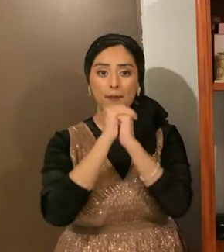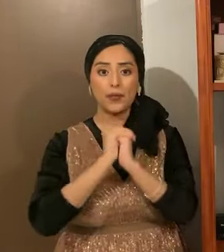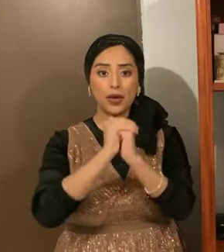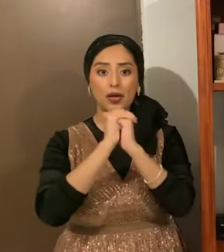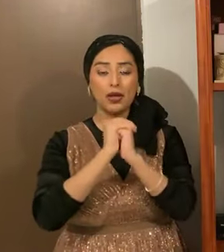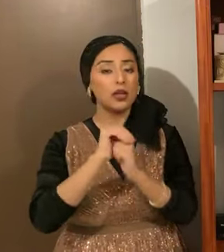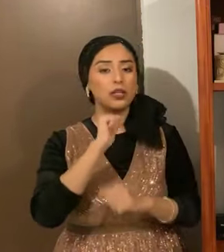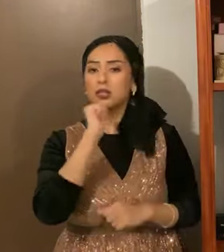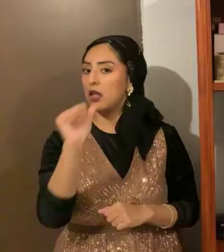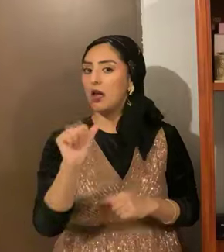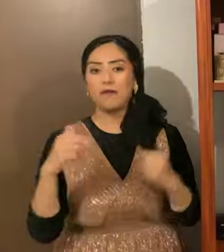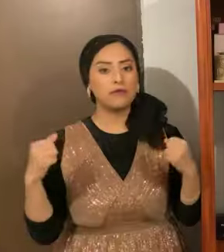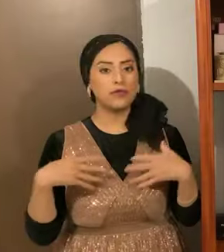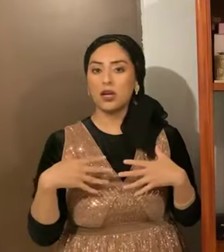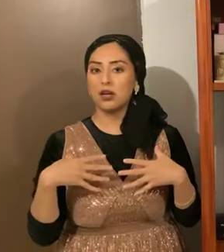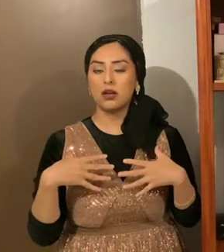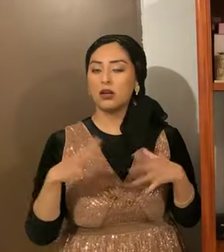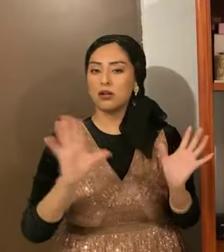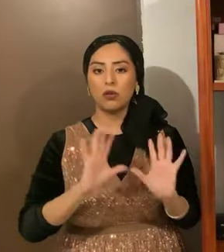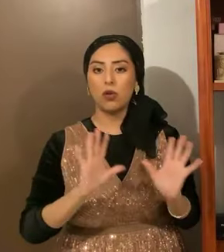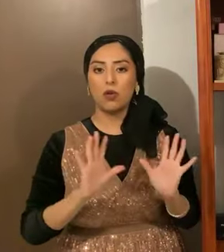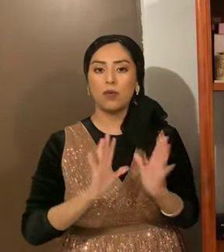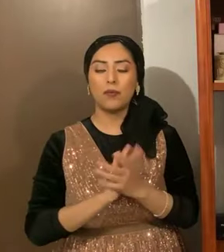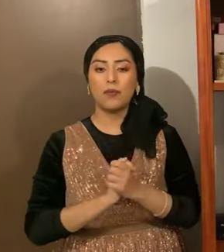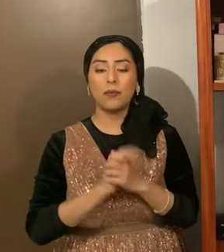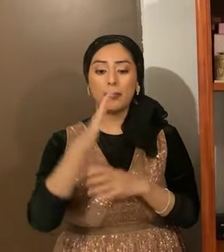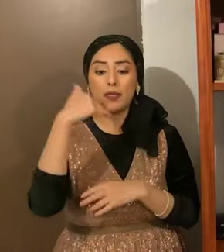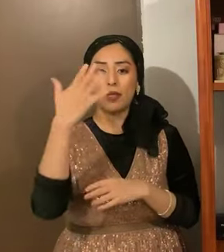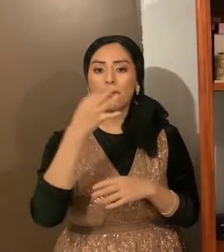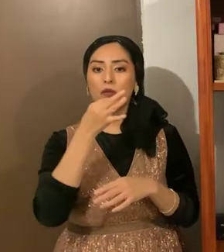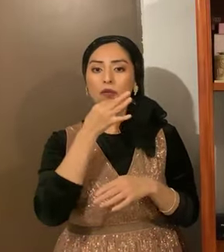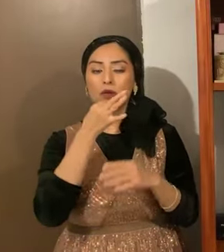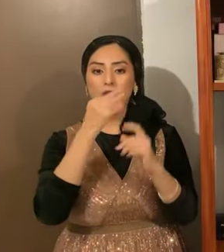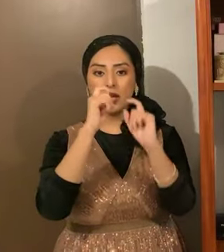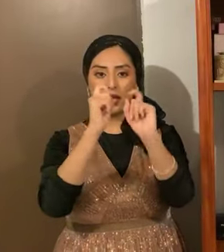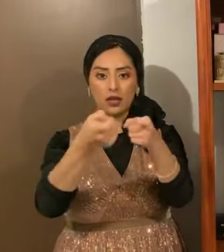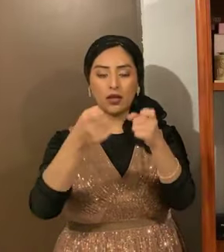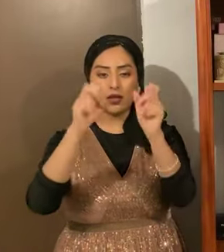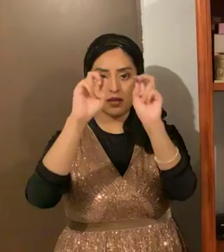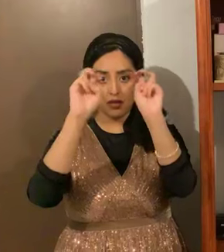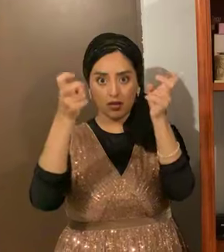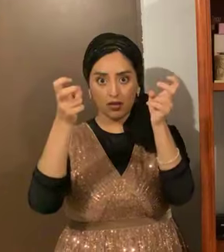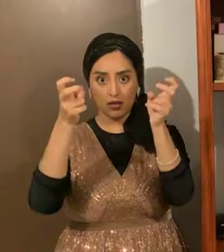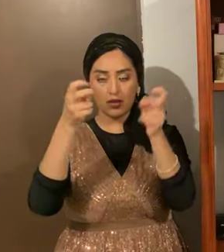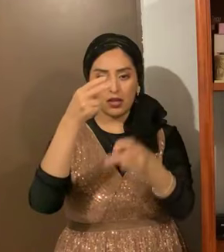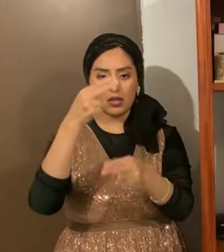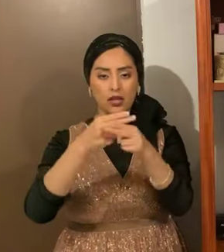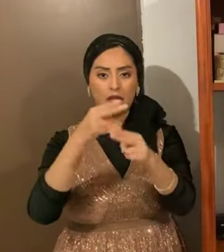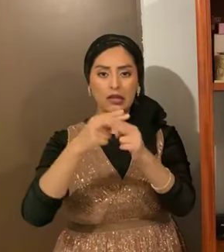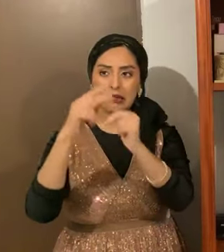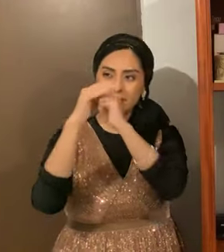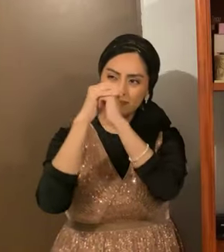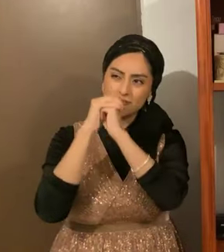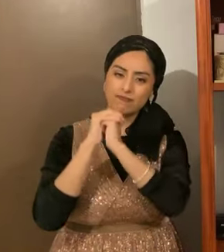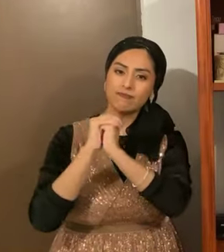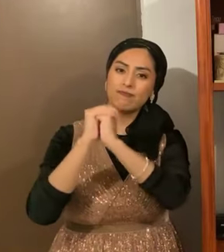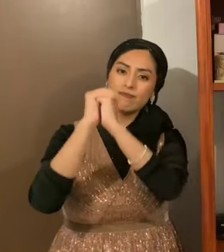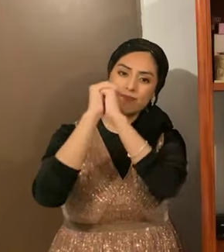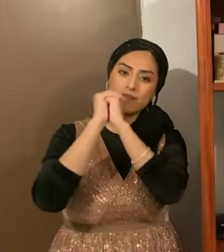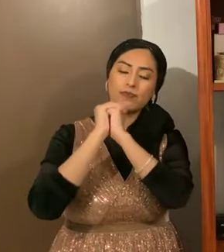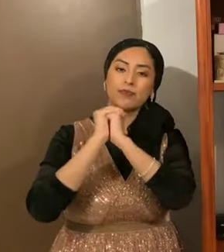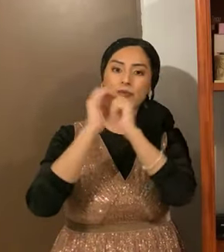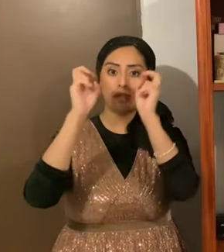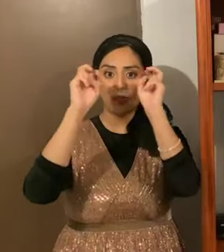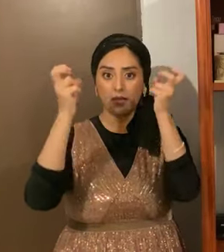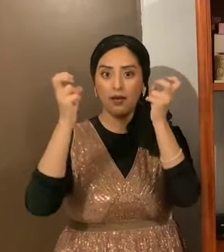de miedo, clamando. Dentro de poco les voy a compartir un tema que se llama clamor. Es